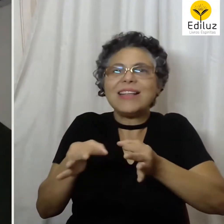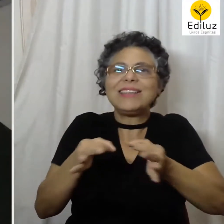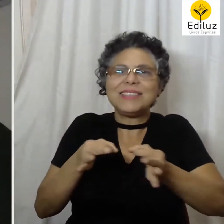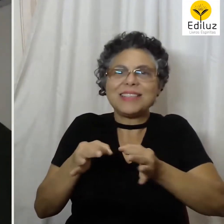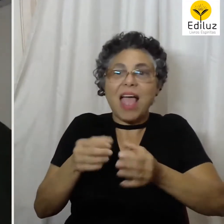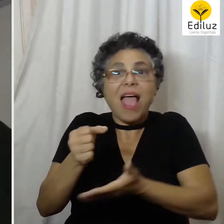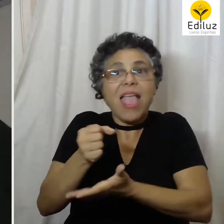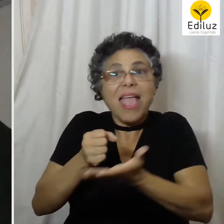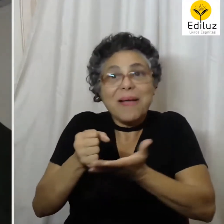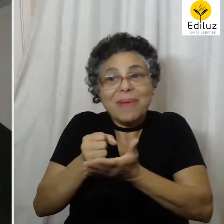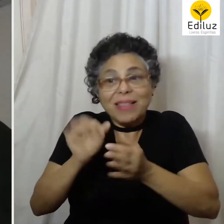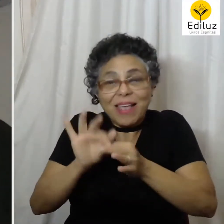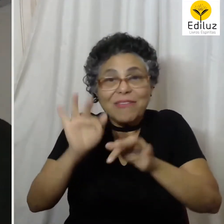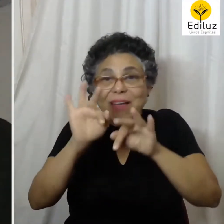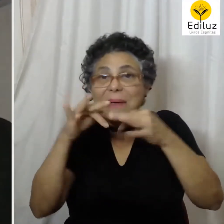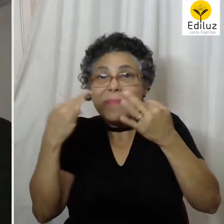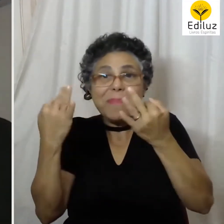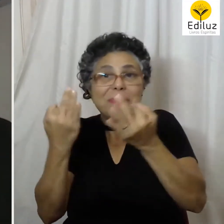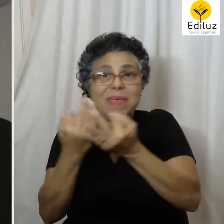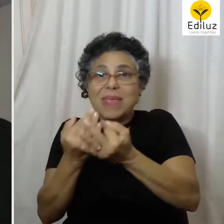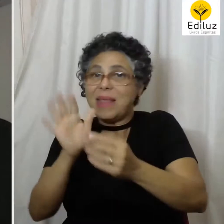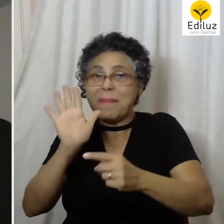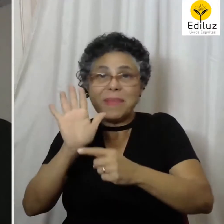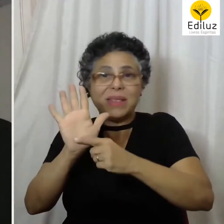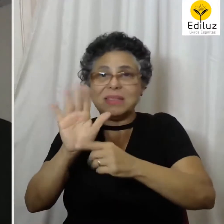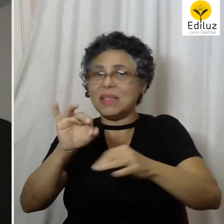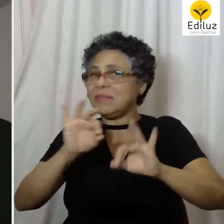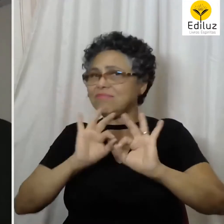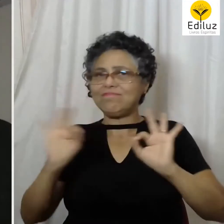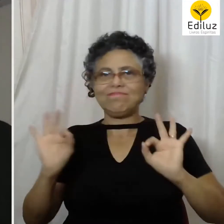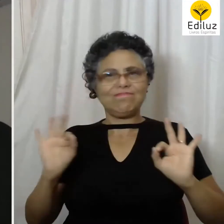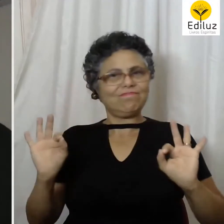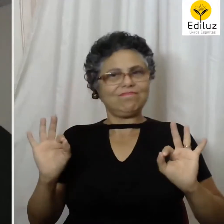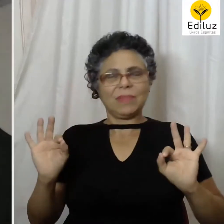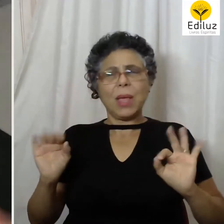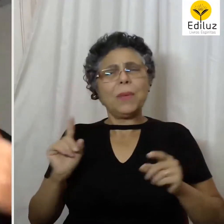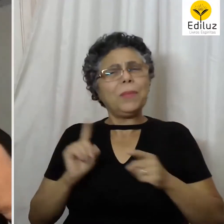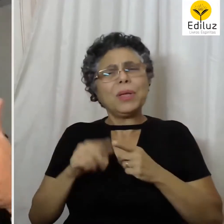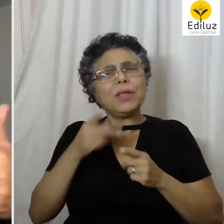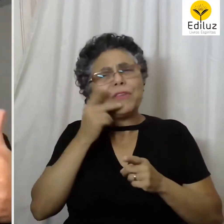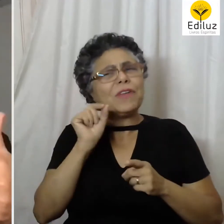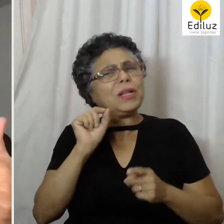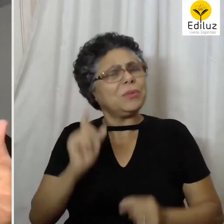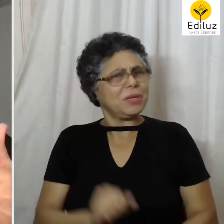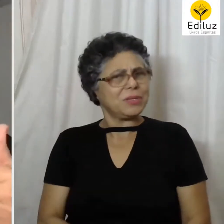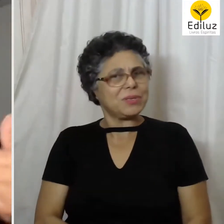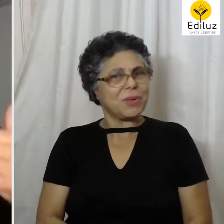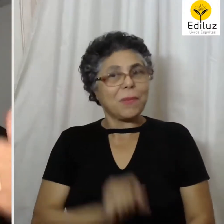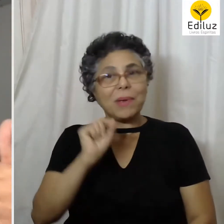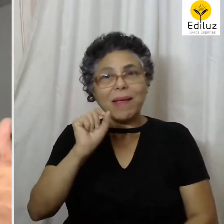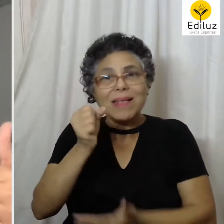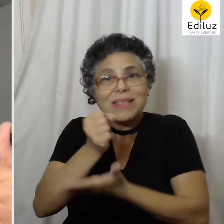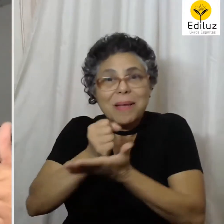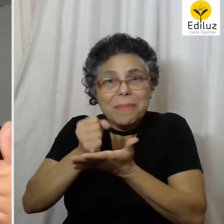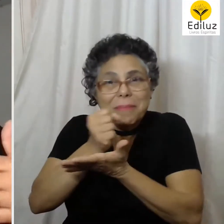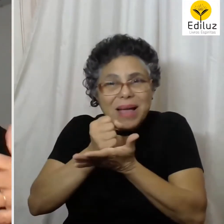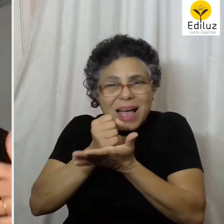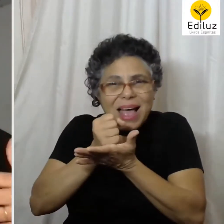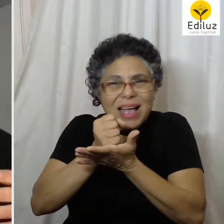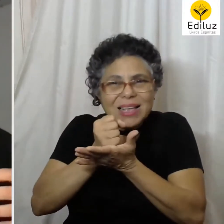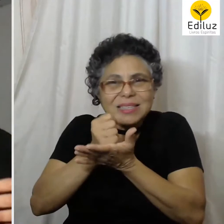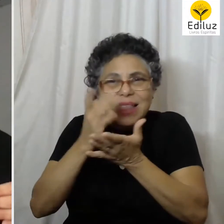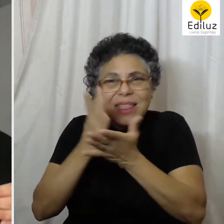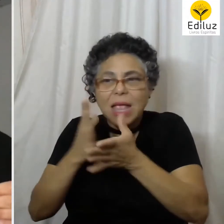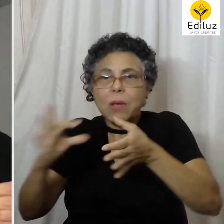ela se apresentar. Por que eu digo isso? Porque essas estruturas, elas estão